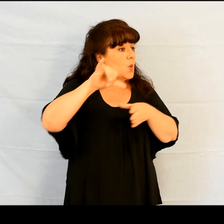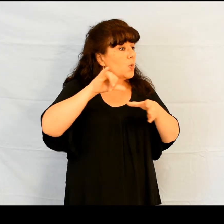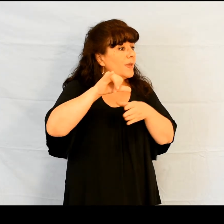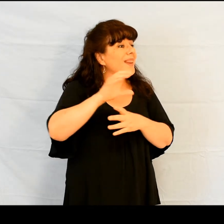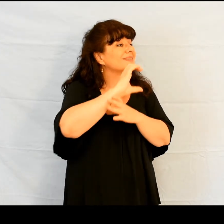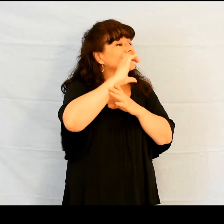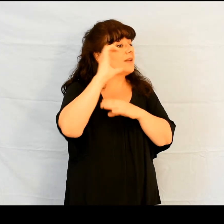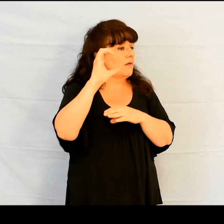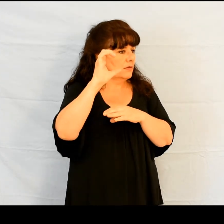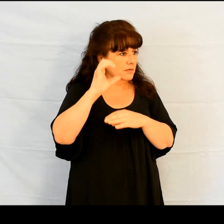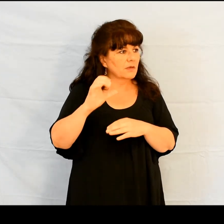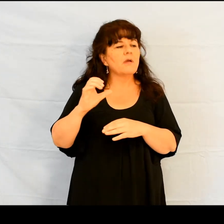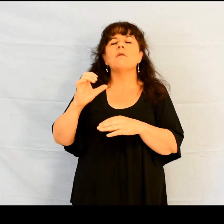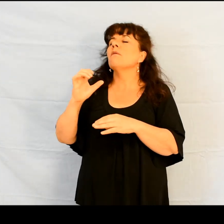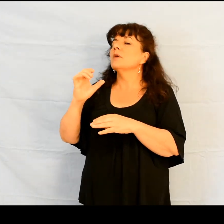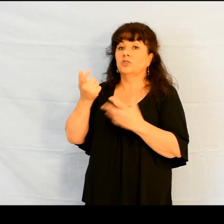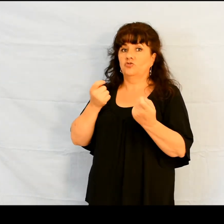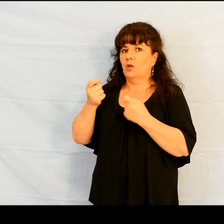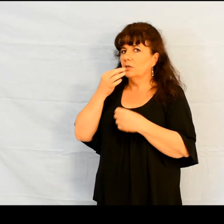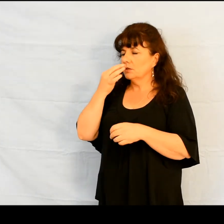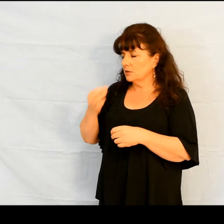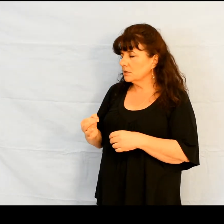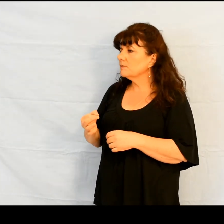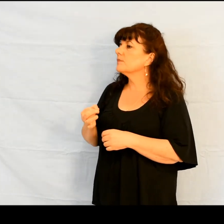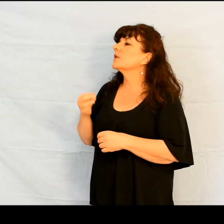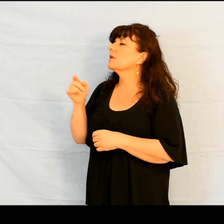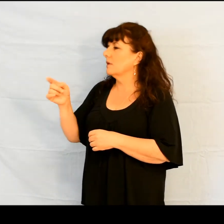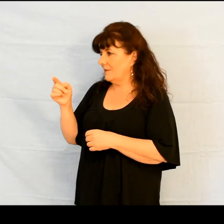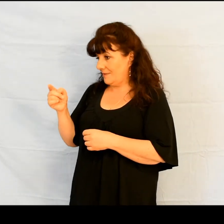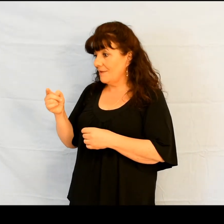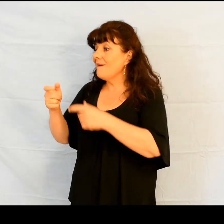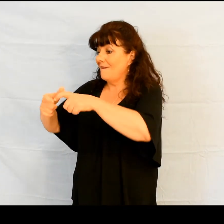reçu. Vite, assieds-toi et écris 50. »